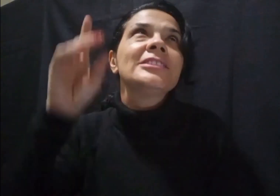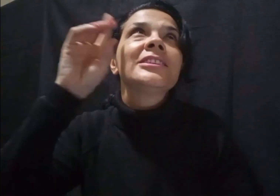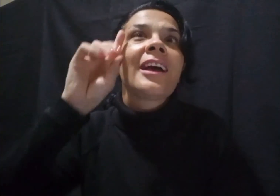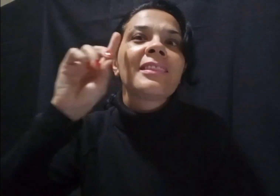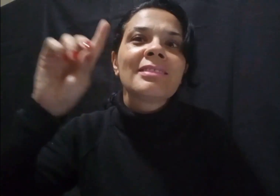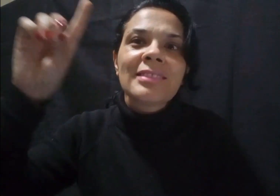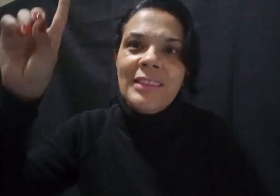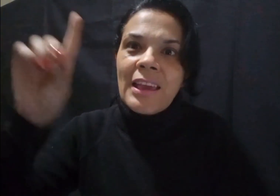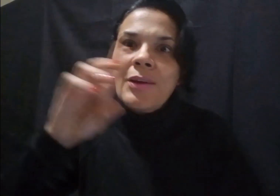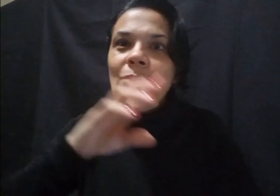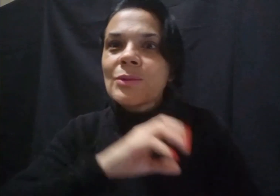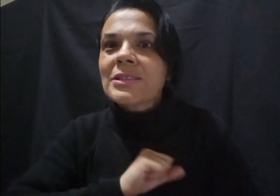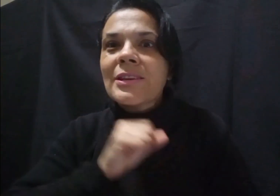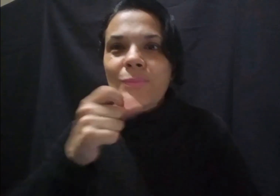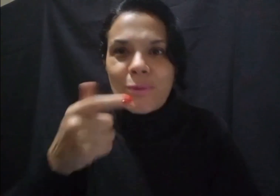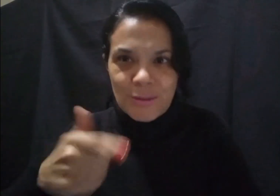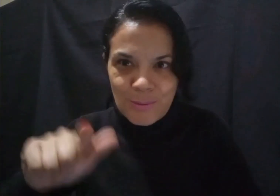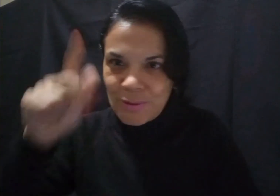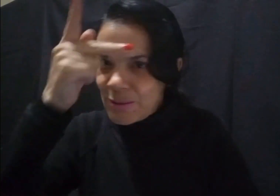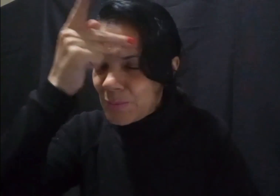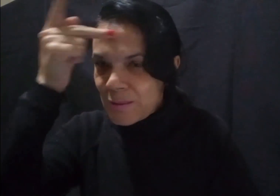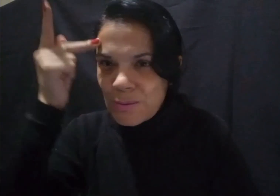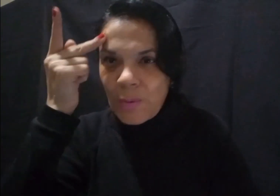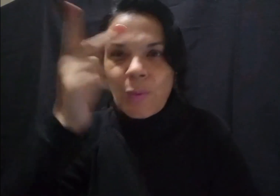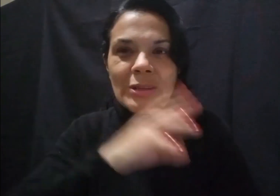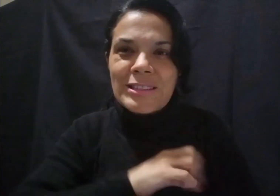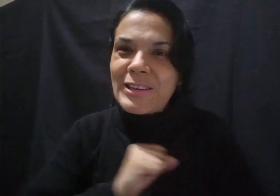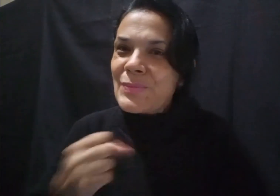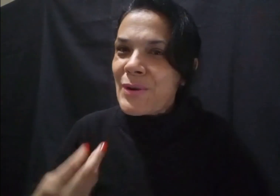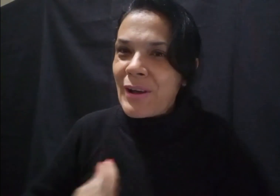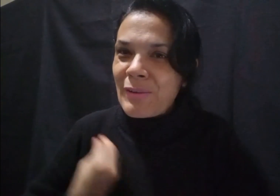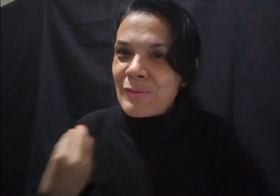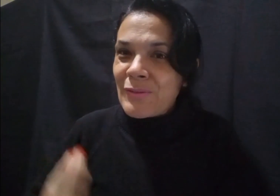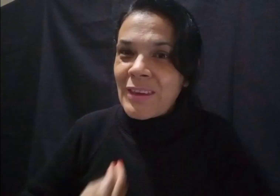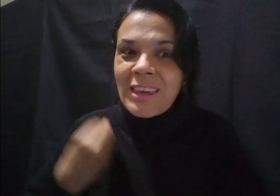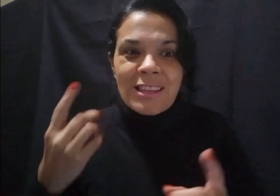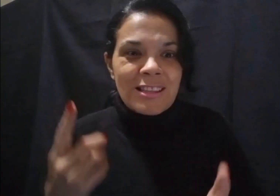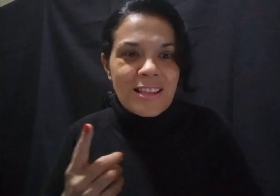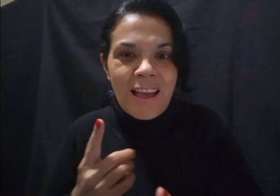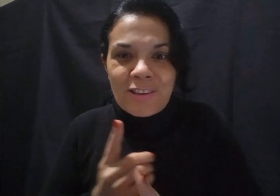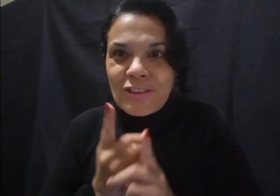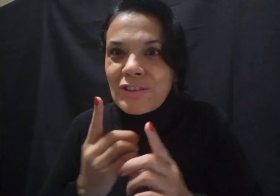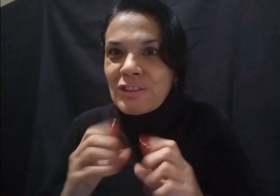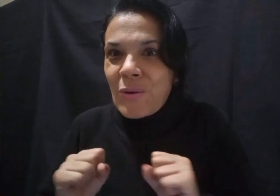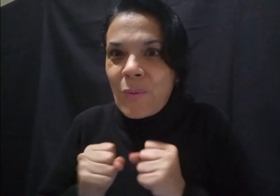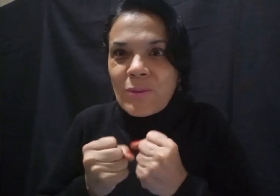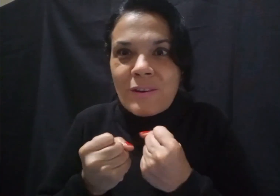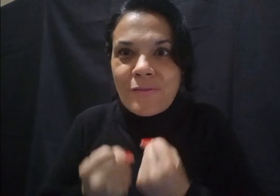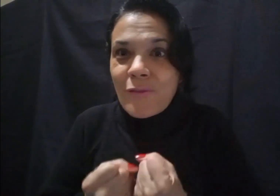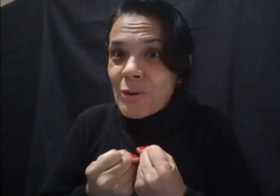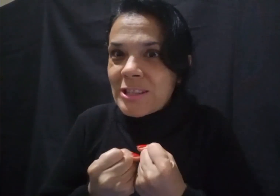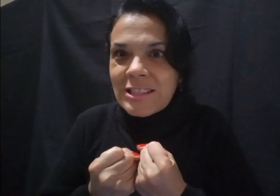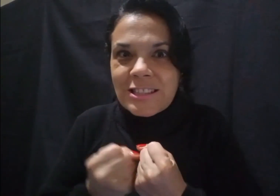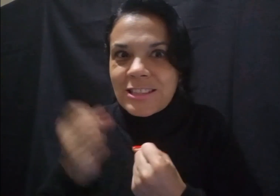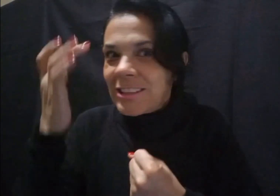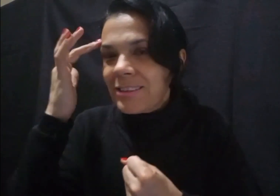a Deus, ao próximo, à vida, encontramos forças que nem sabíamos que